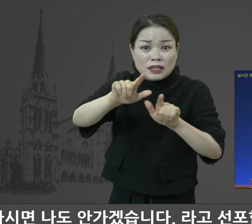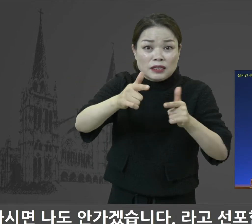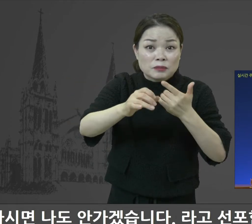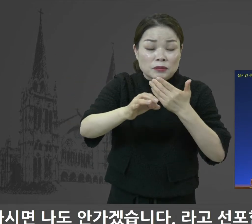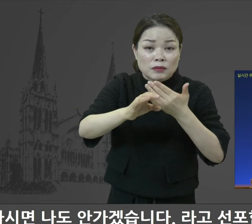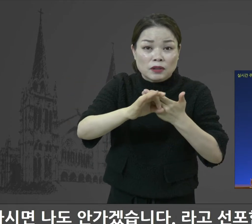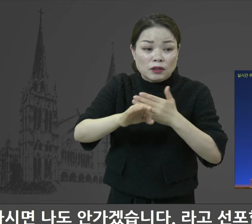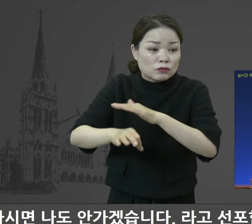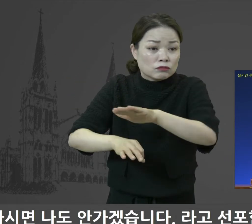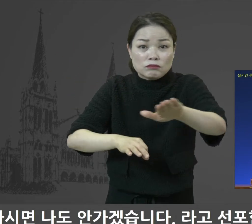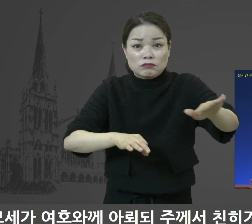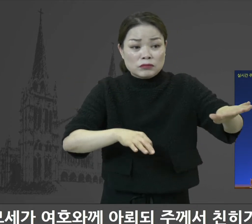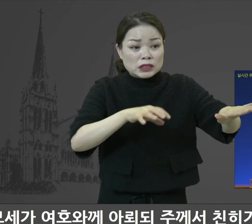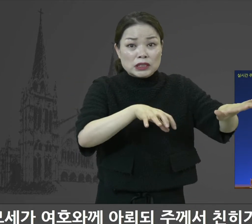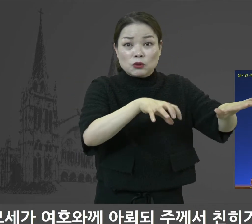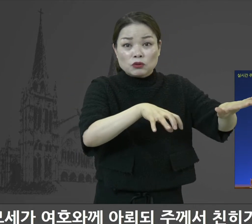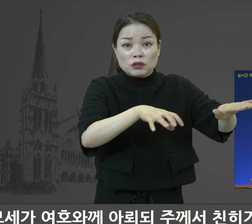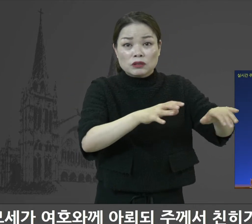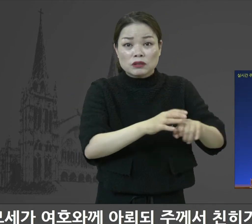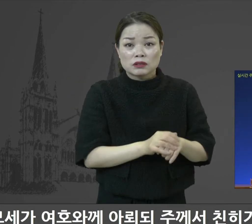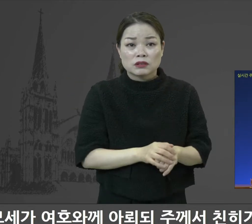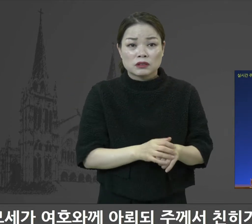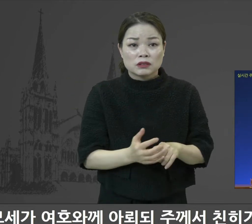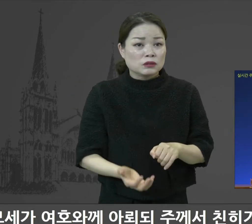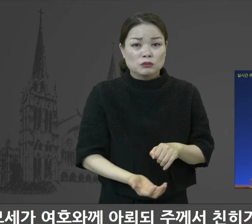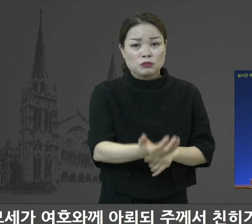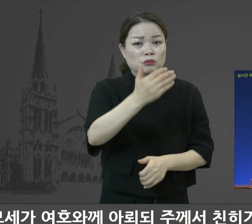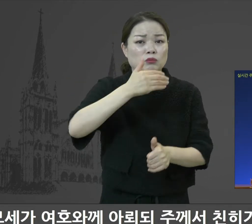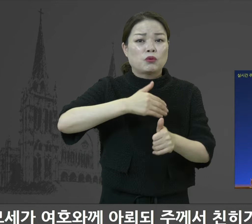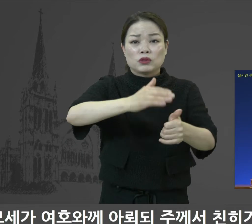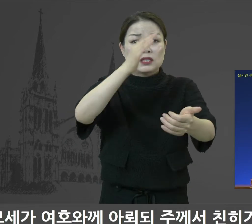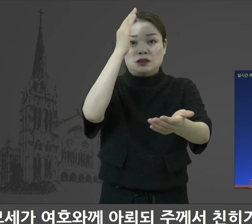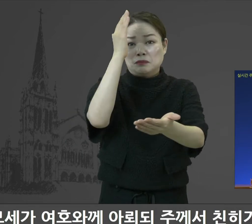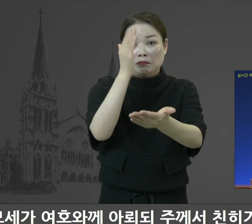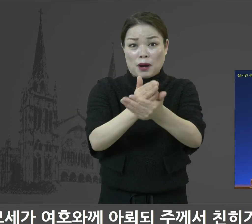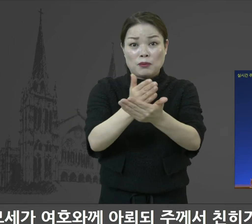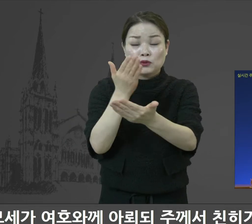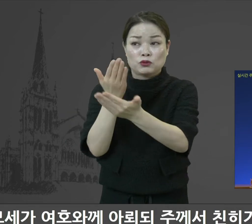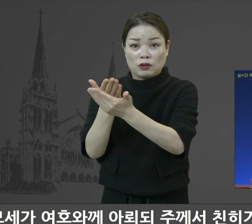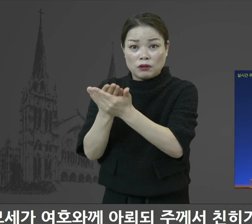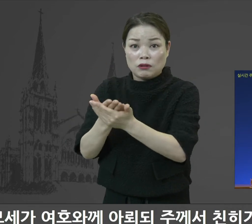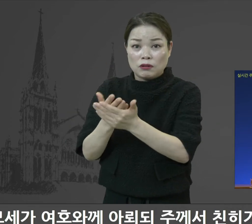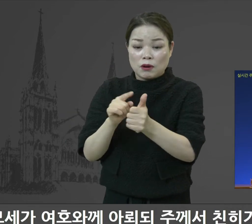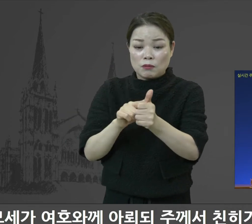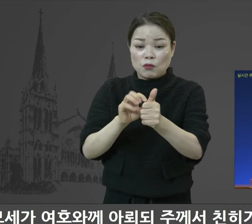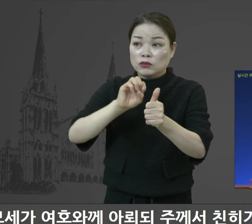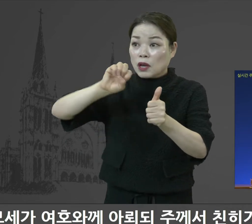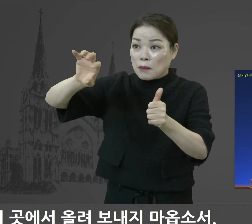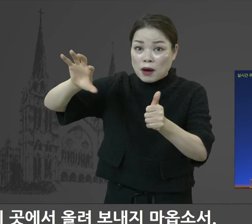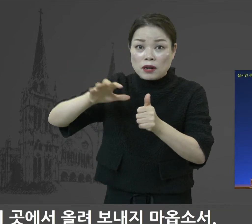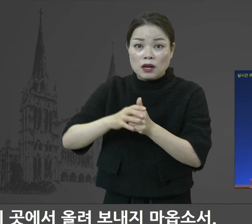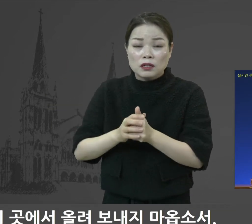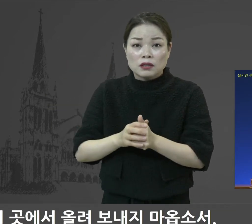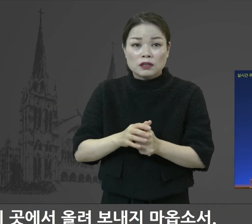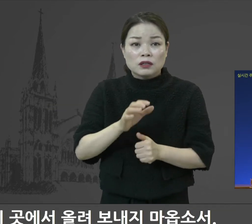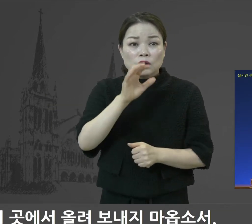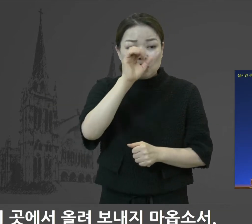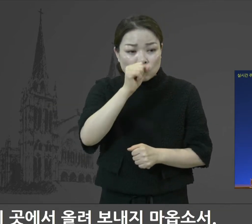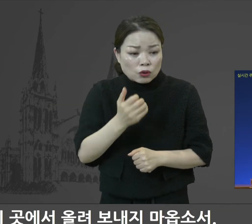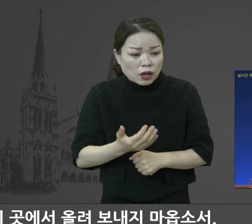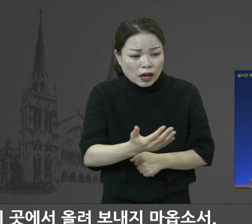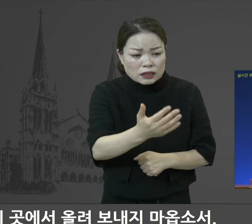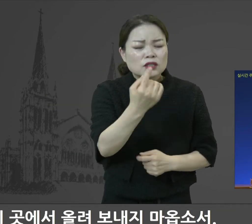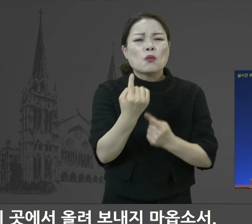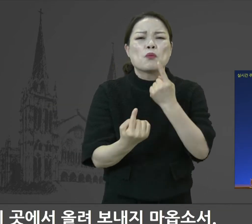아니하시려거든 우리를 이곳에서 올려 보내지 마옵소서. 좋은 곳에